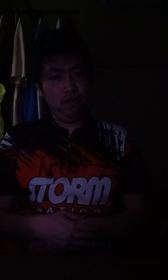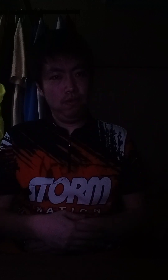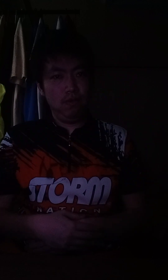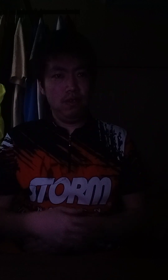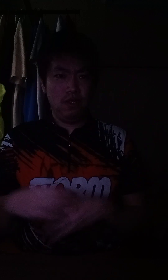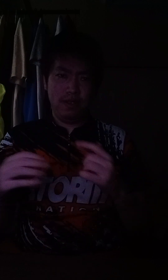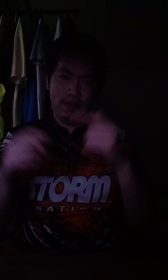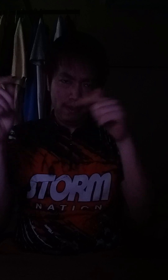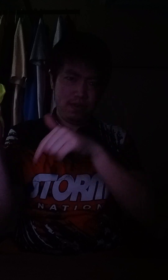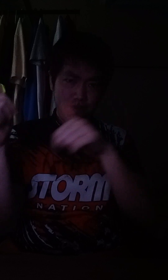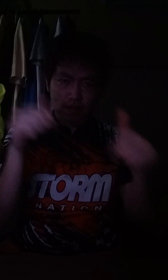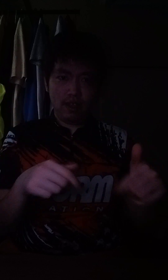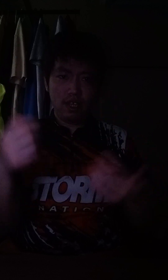떨어지면 다시 태어나고 그게 반복이 중이야.